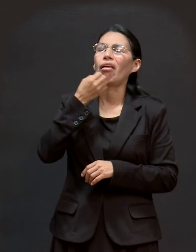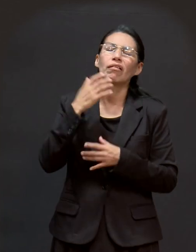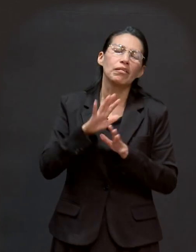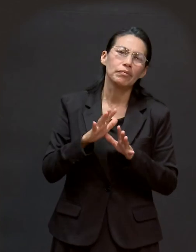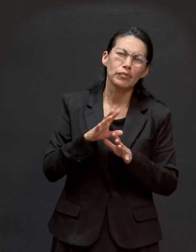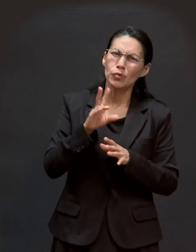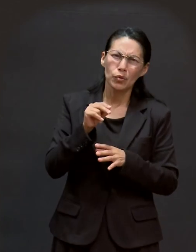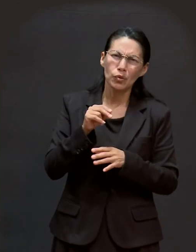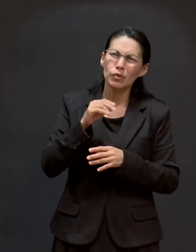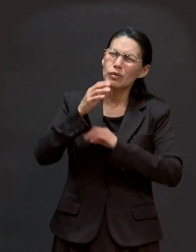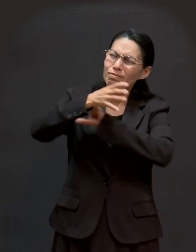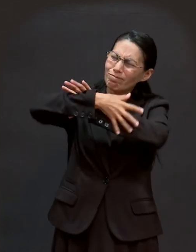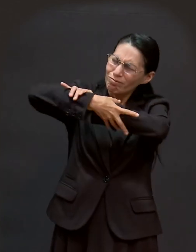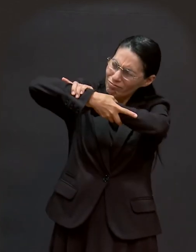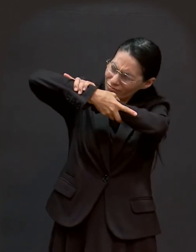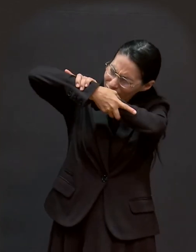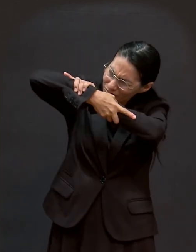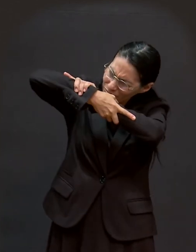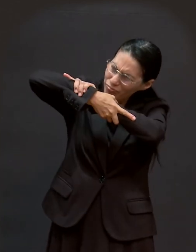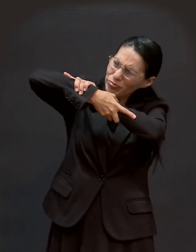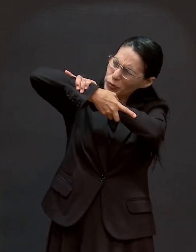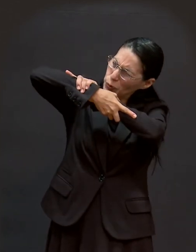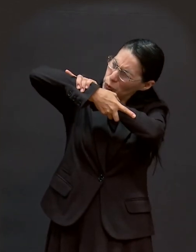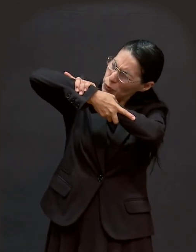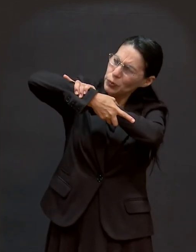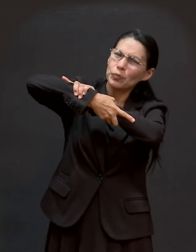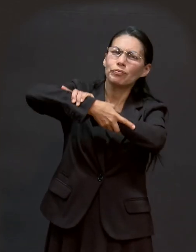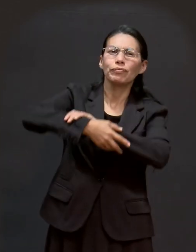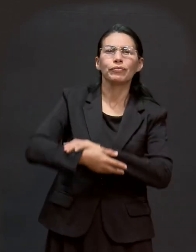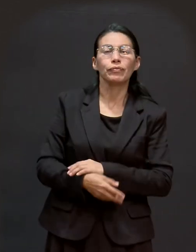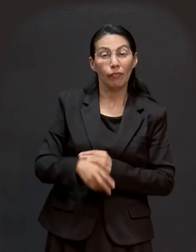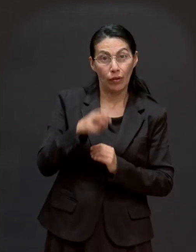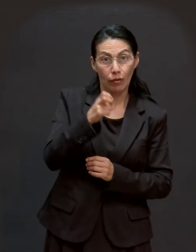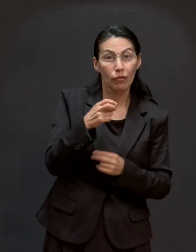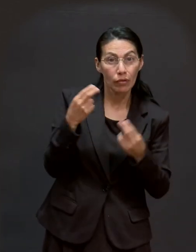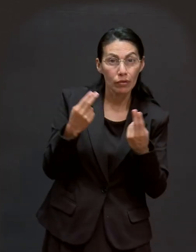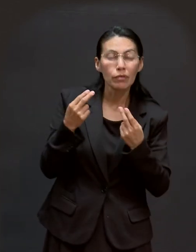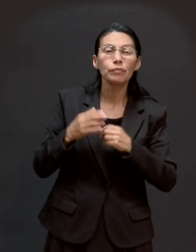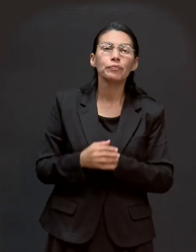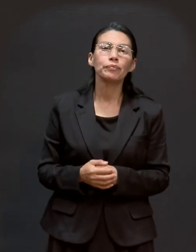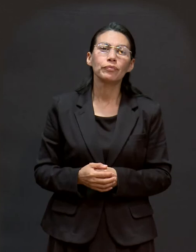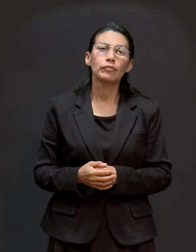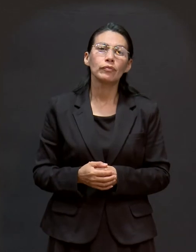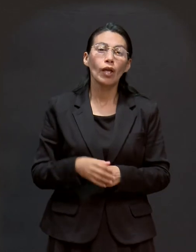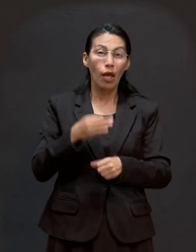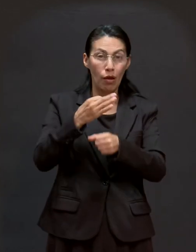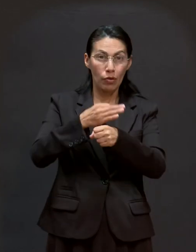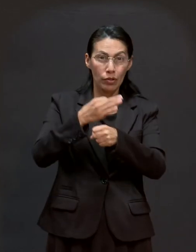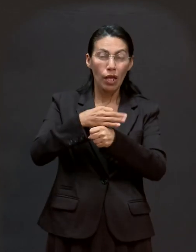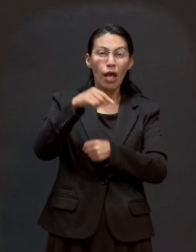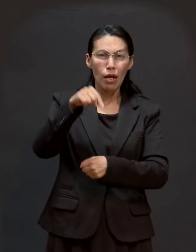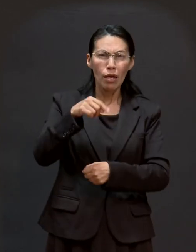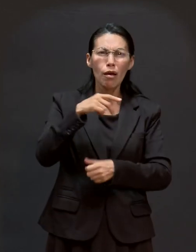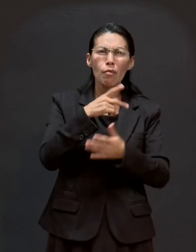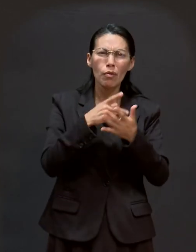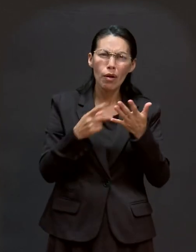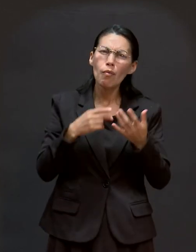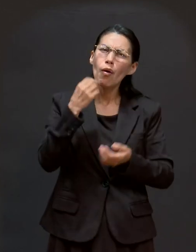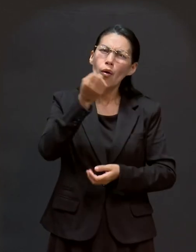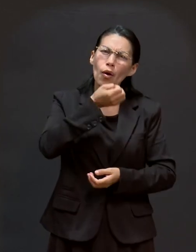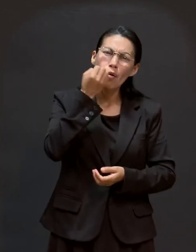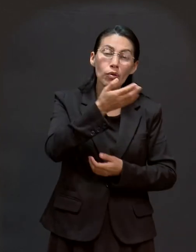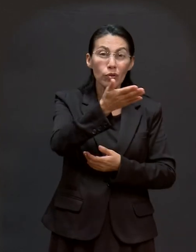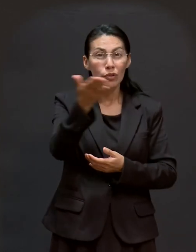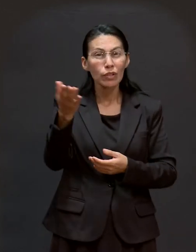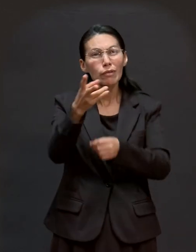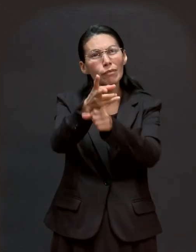una manera superficial sino práctica como como dices ir a y en este programa oramos por esas